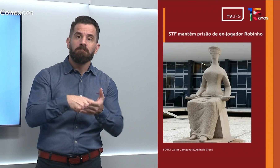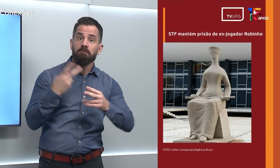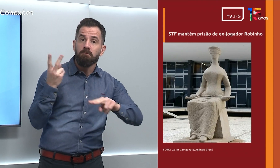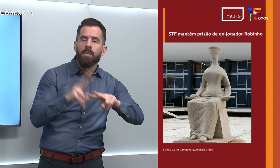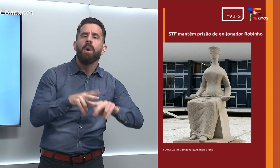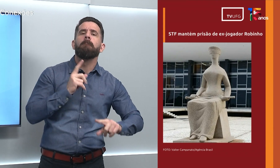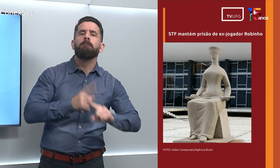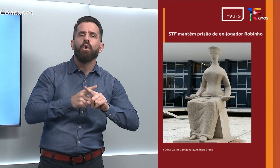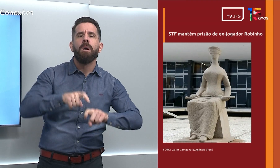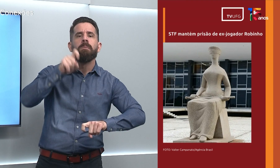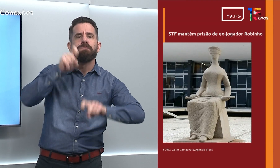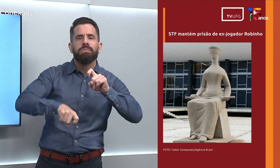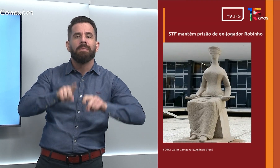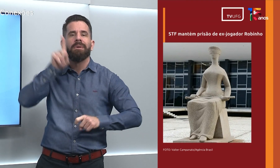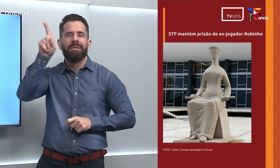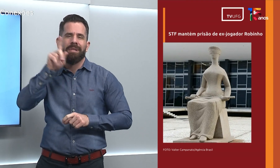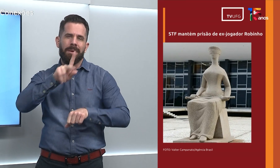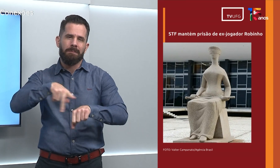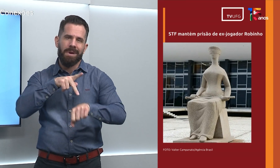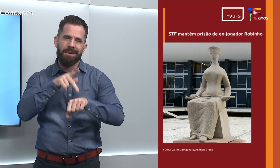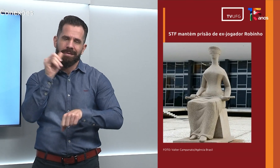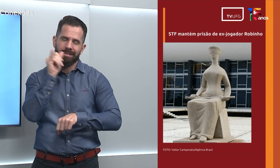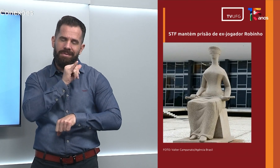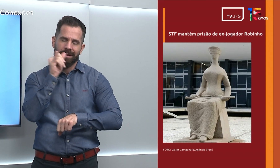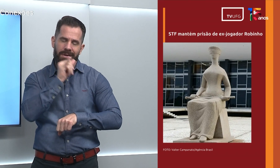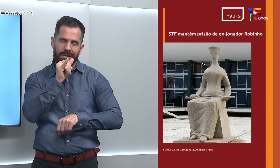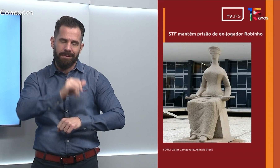cometido na Itália.